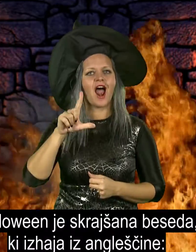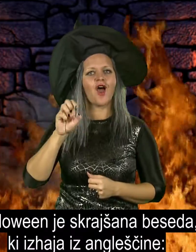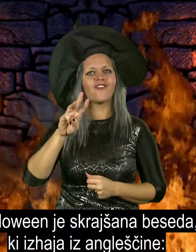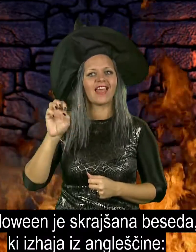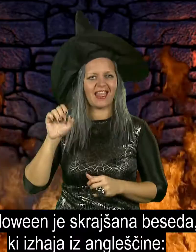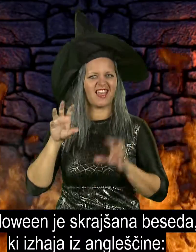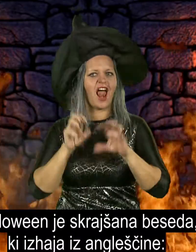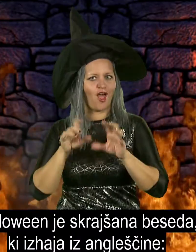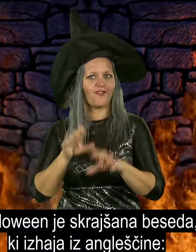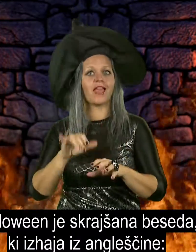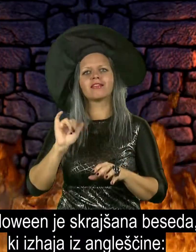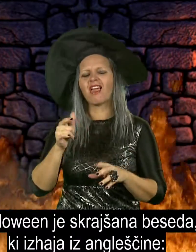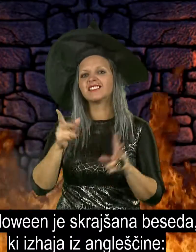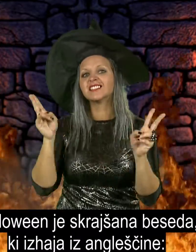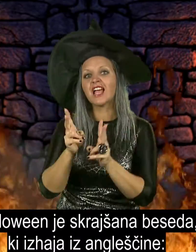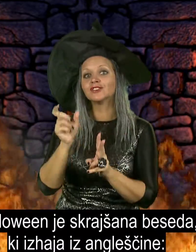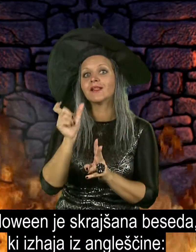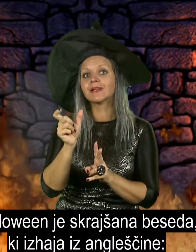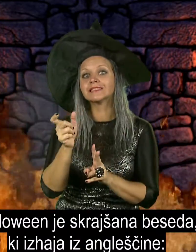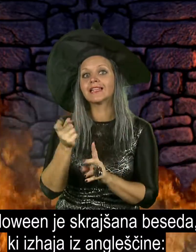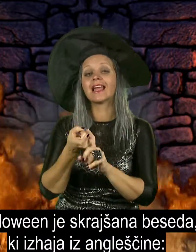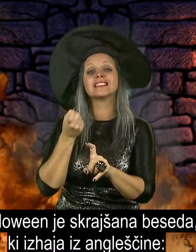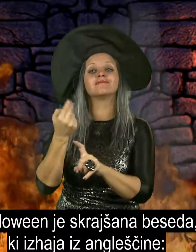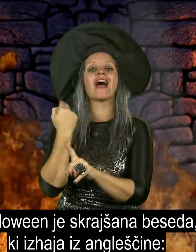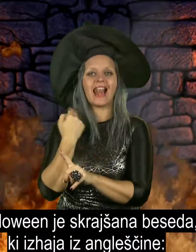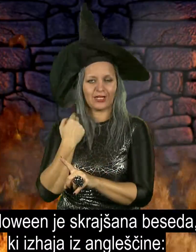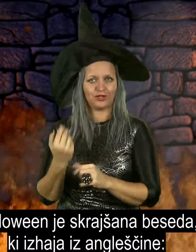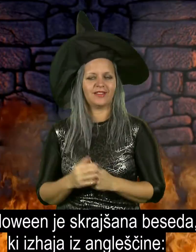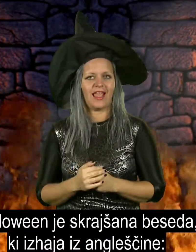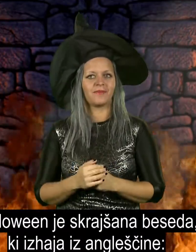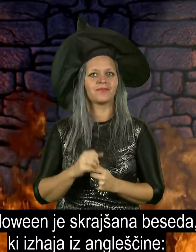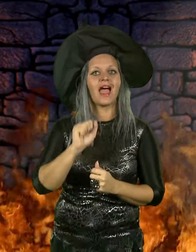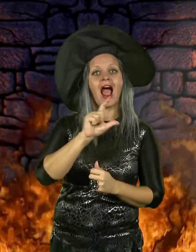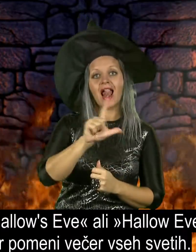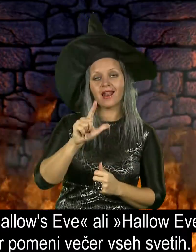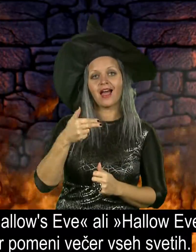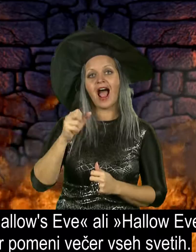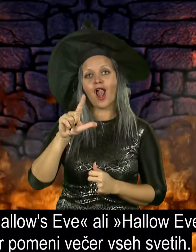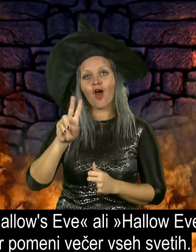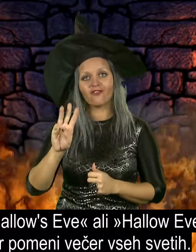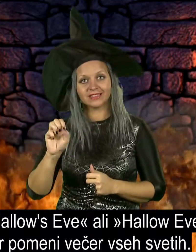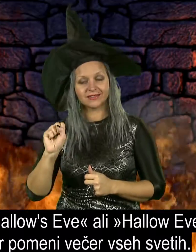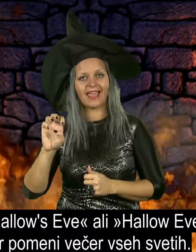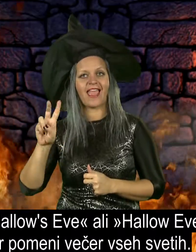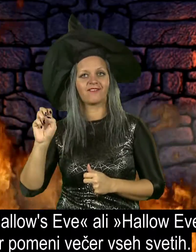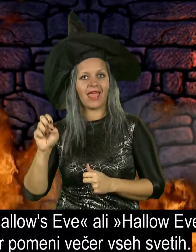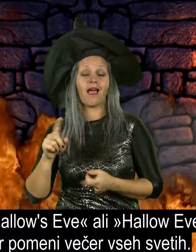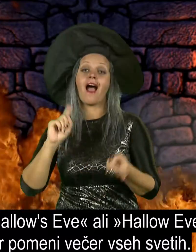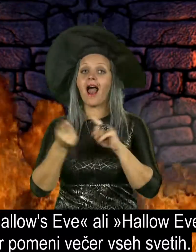Halloween je skrajšana beseda, ki izhaja iz angleščine All Halloweens Eve ali